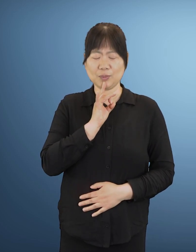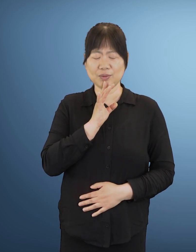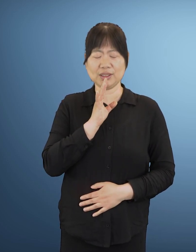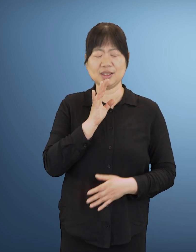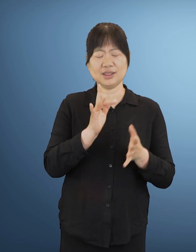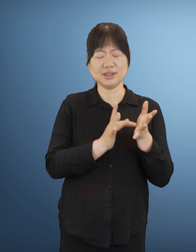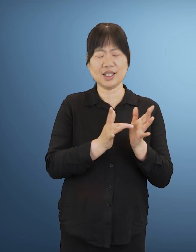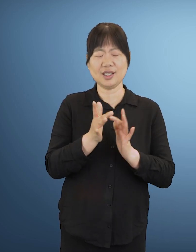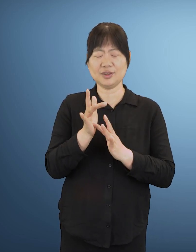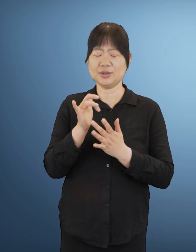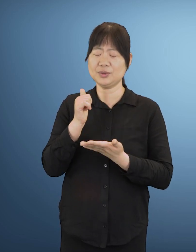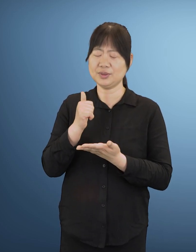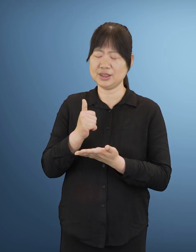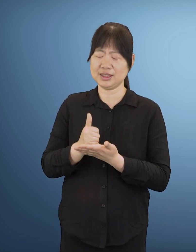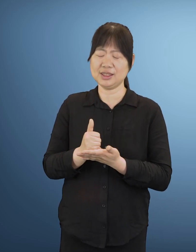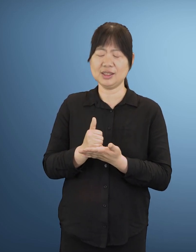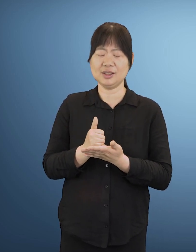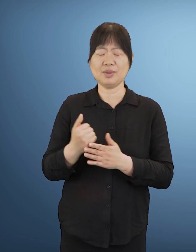오직